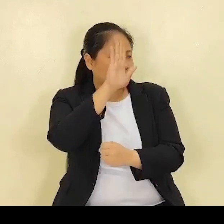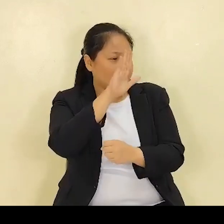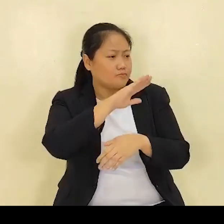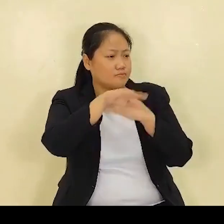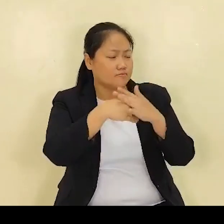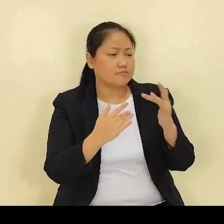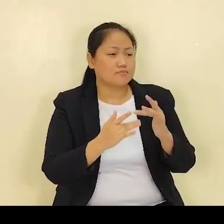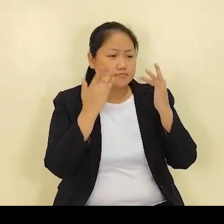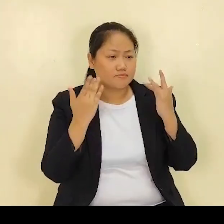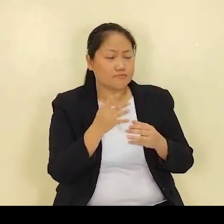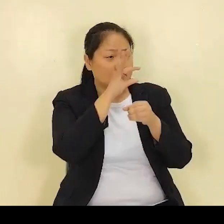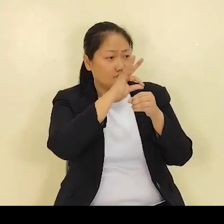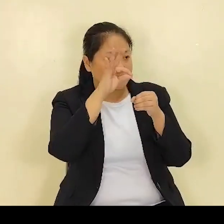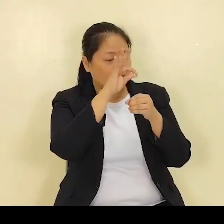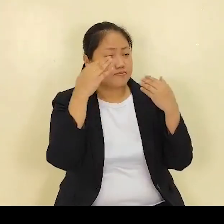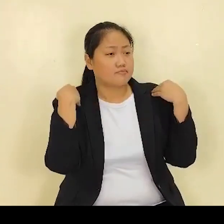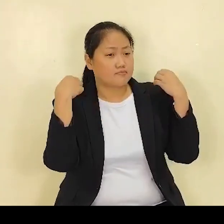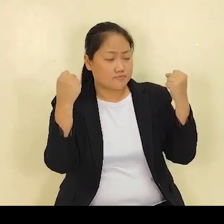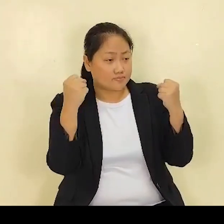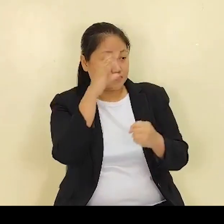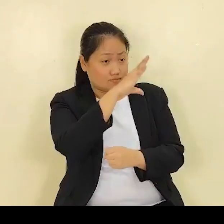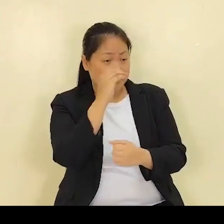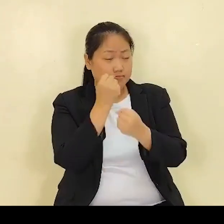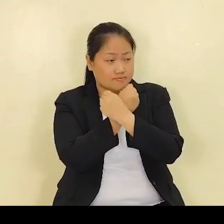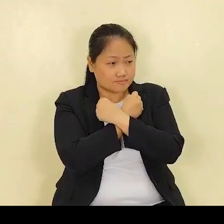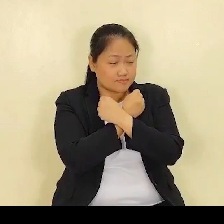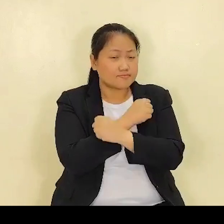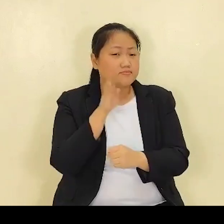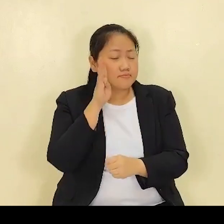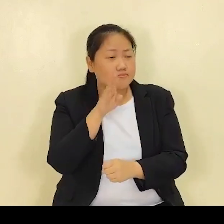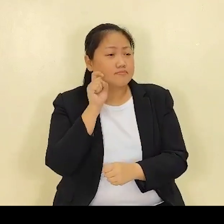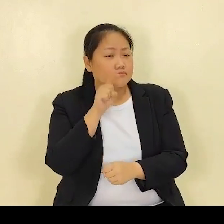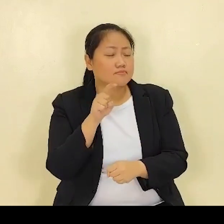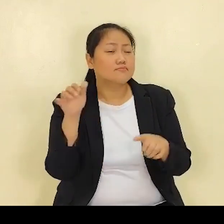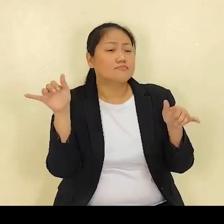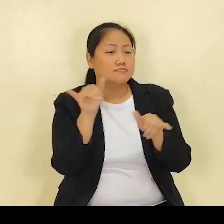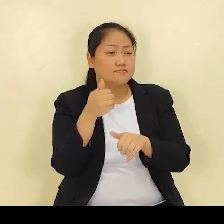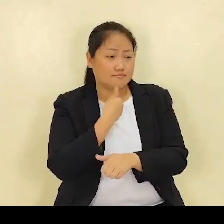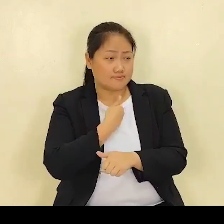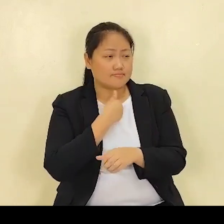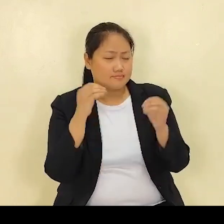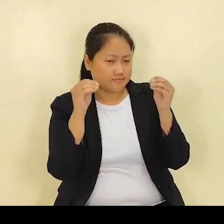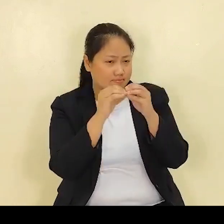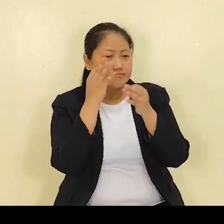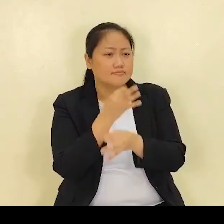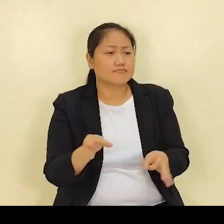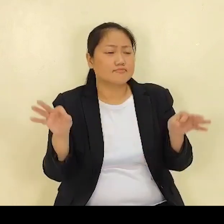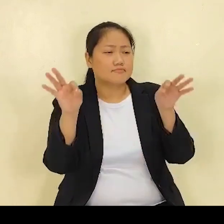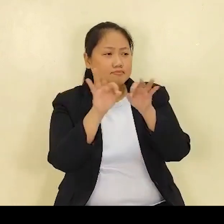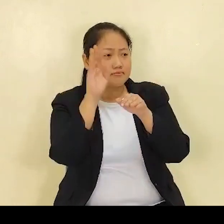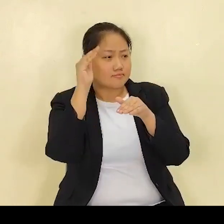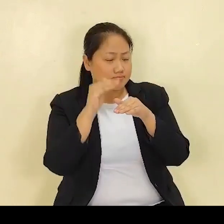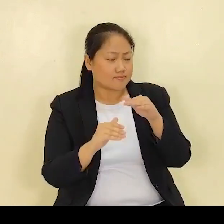ng buong kaluluwa at ng buong lakas. At mahalin din ang kapwa gaya ng sarili ay mas mahalaga